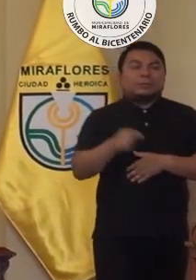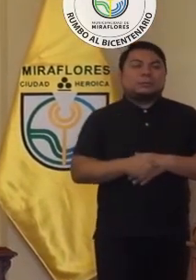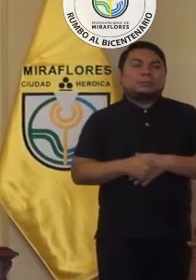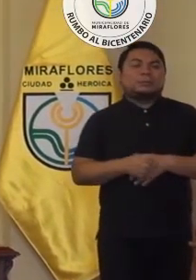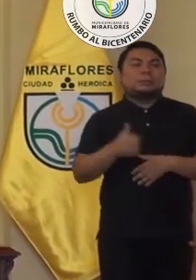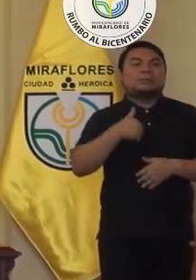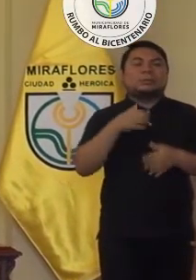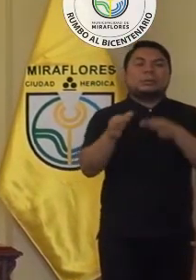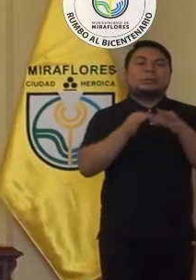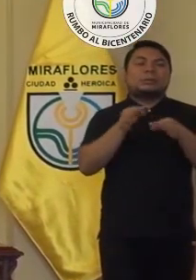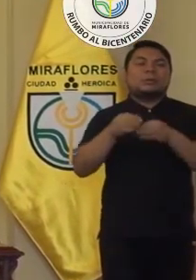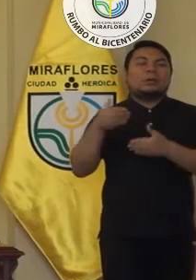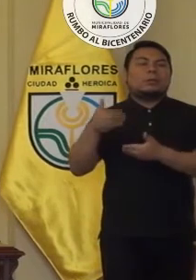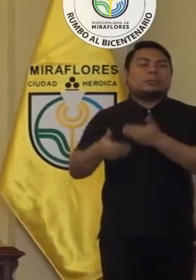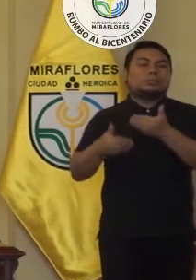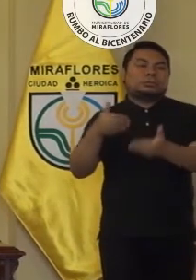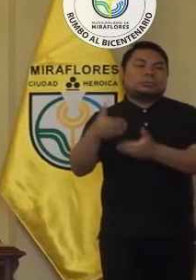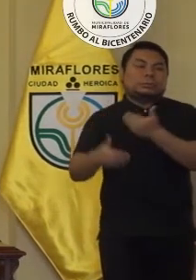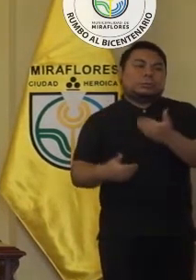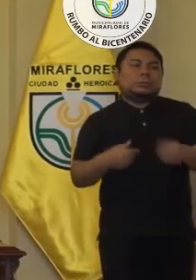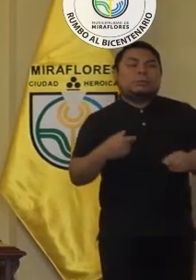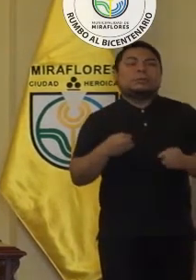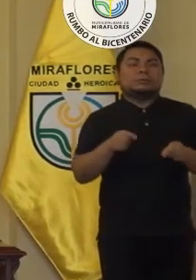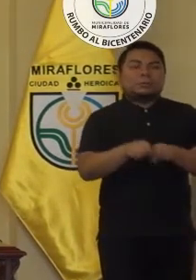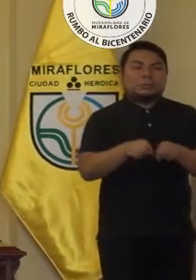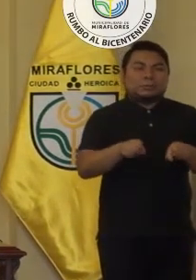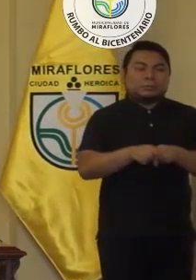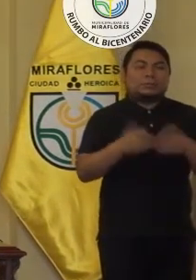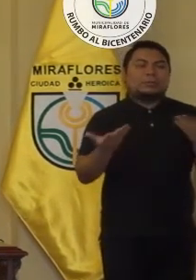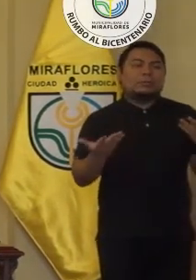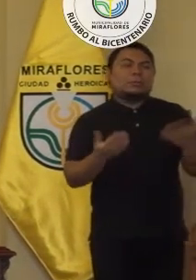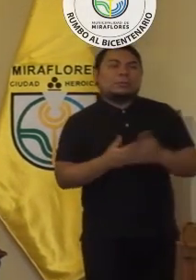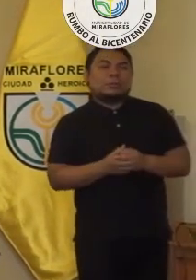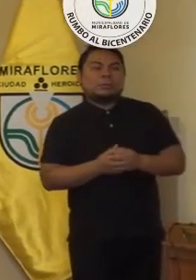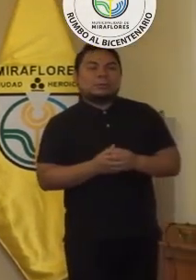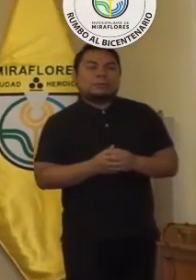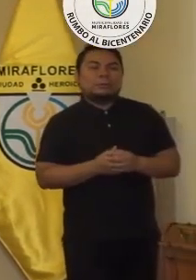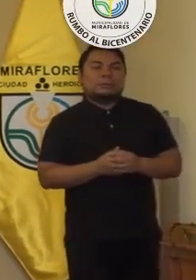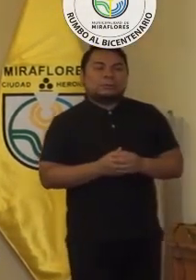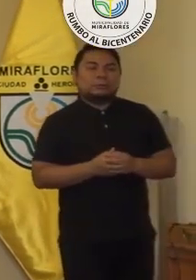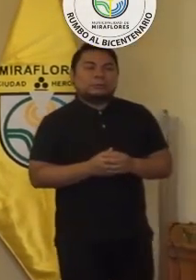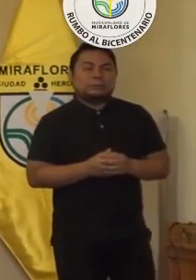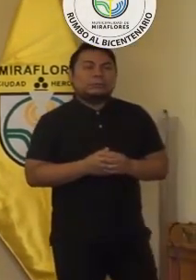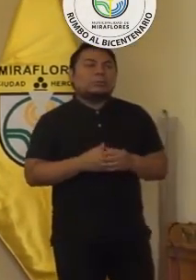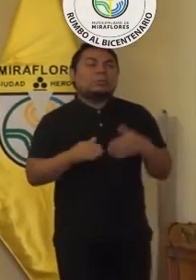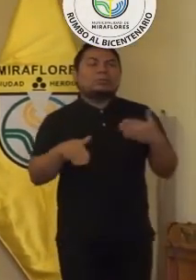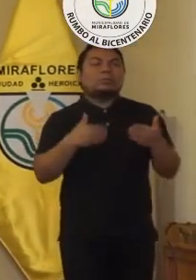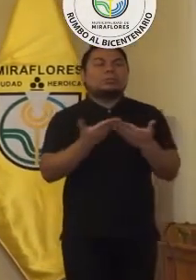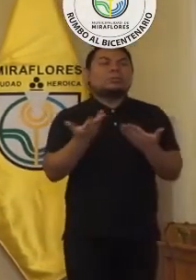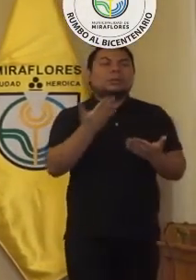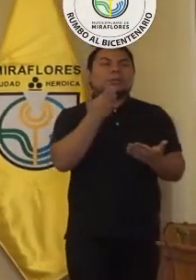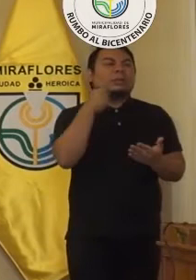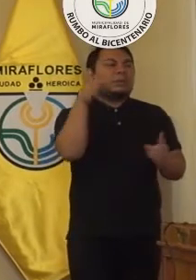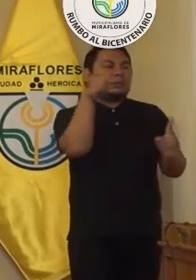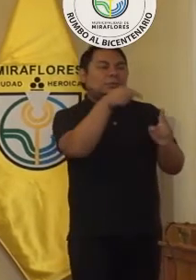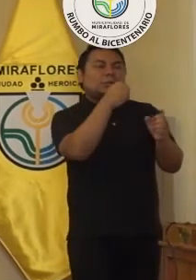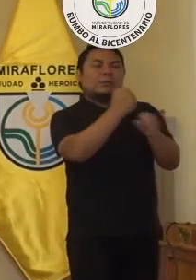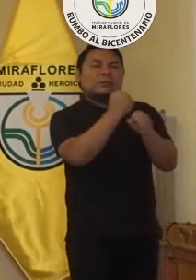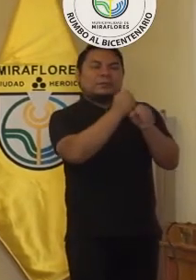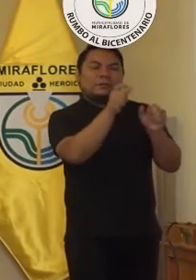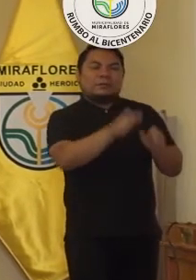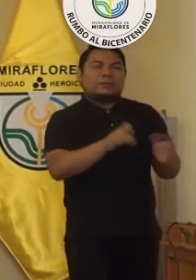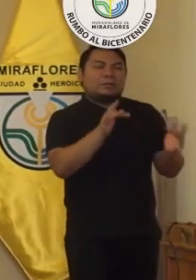para que yo explique el procedimiento, así como también la relación de los vínculos de los trabajadores. Los